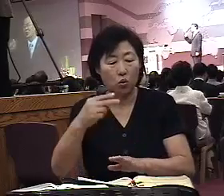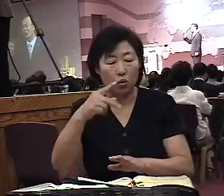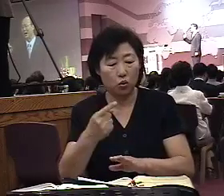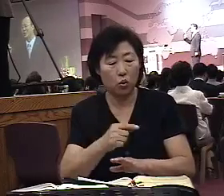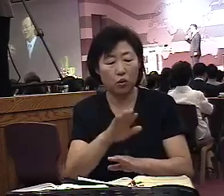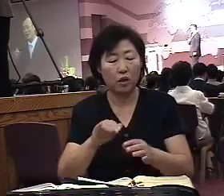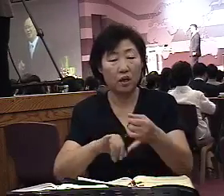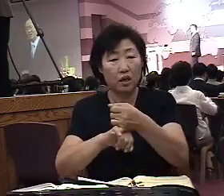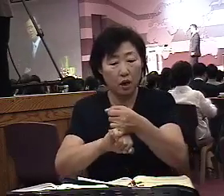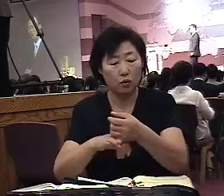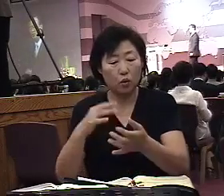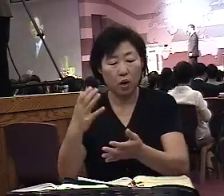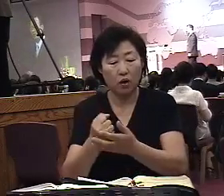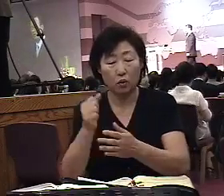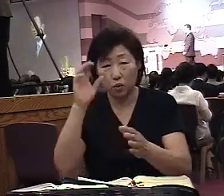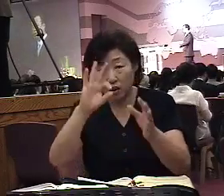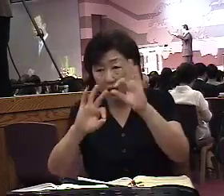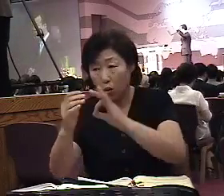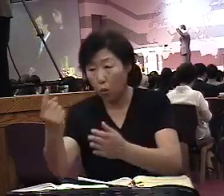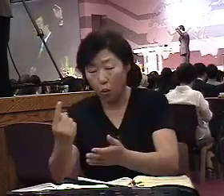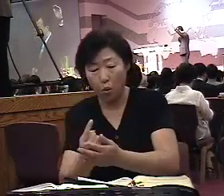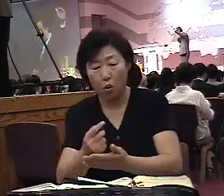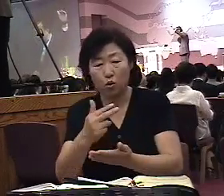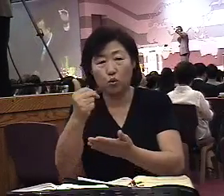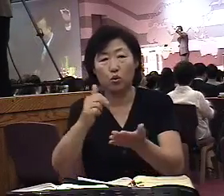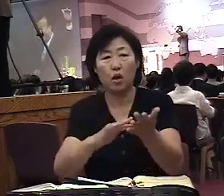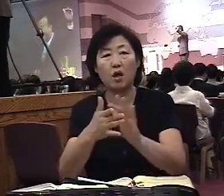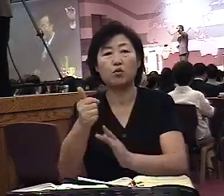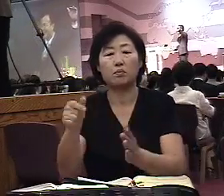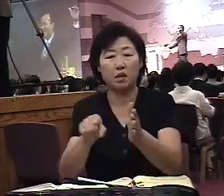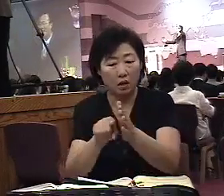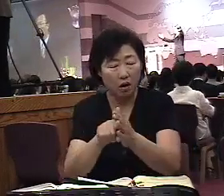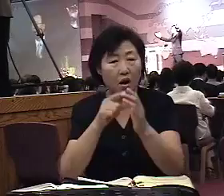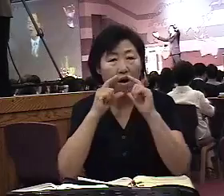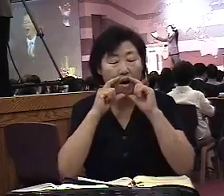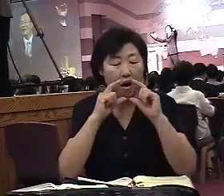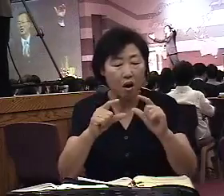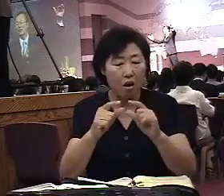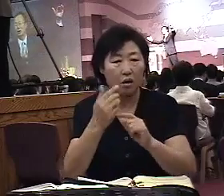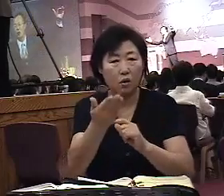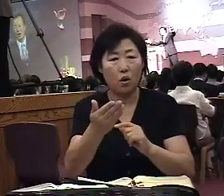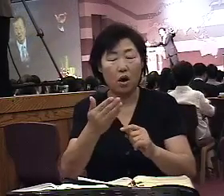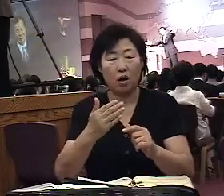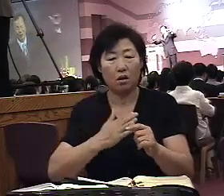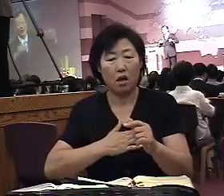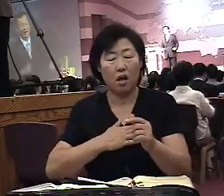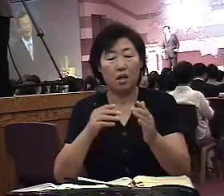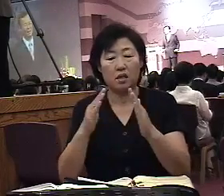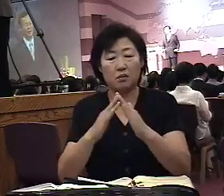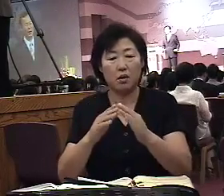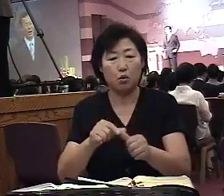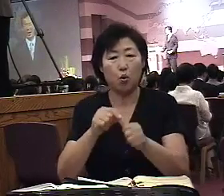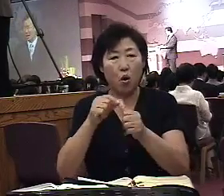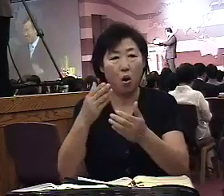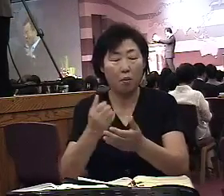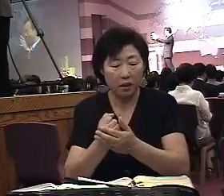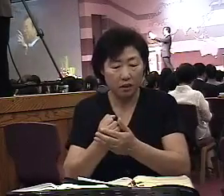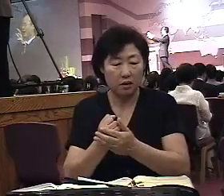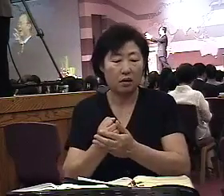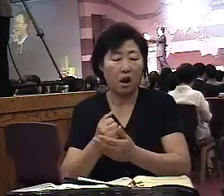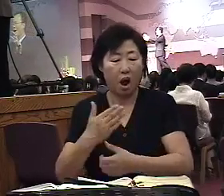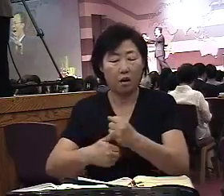하나님께서 약속을 가지고 우리를 찾아오시죠. 주 예수를 믿어라. 그리하면 너와 내 집이 구원을 받으리라.